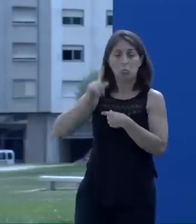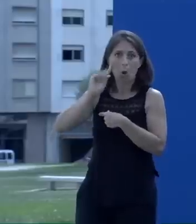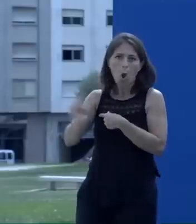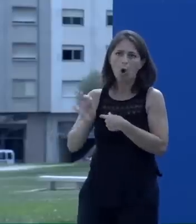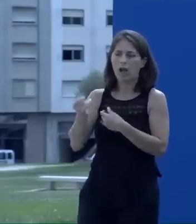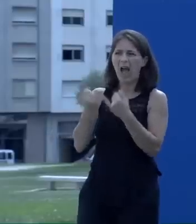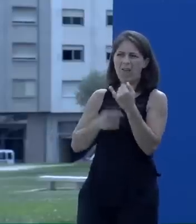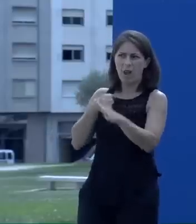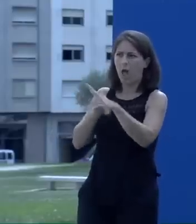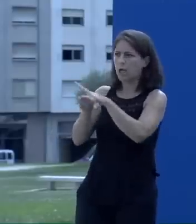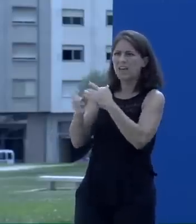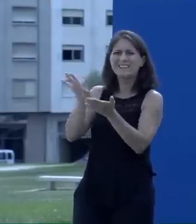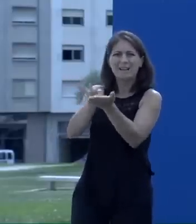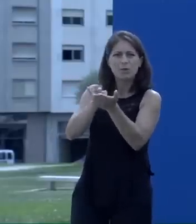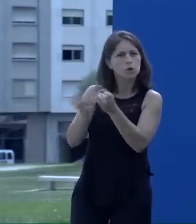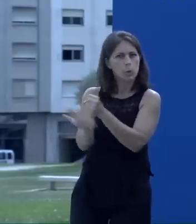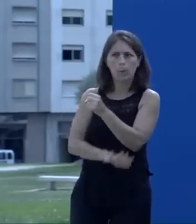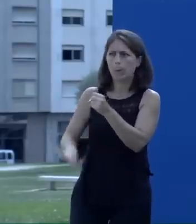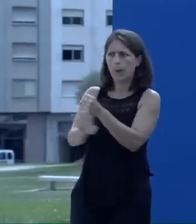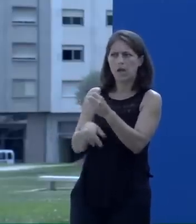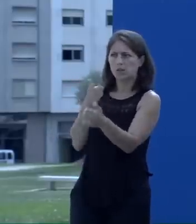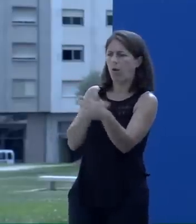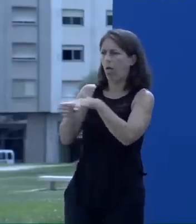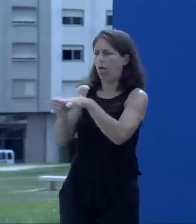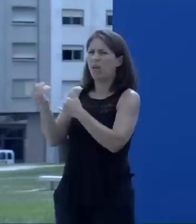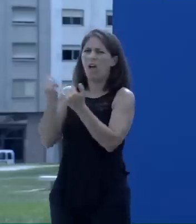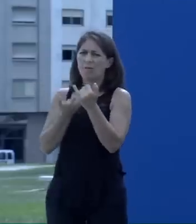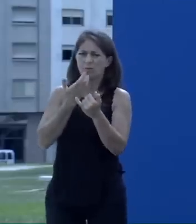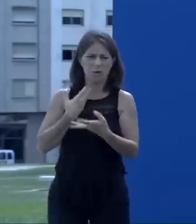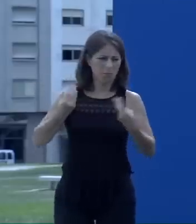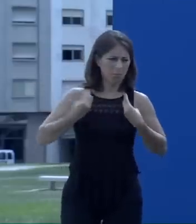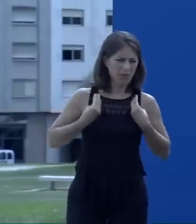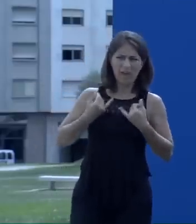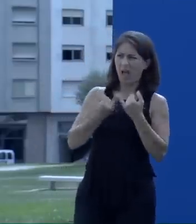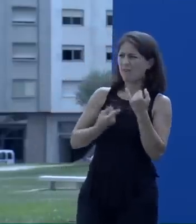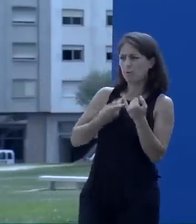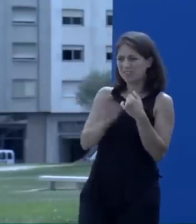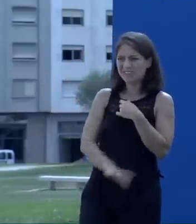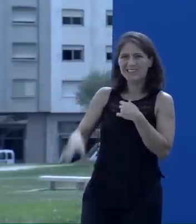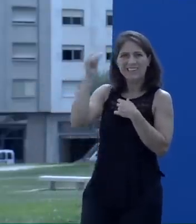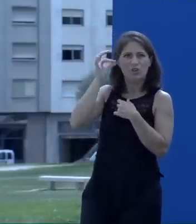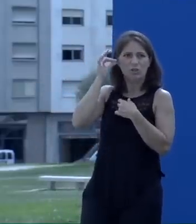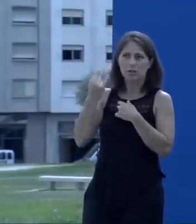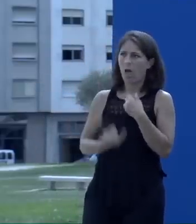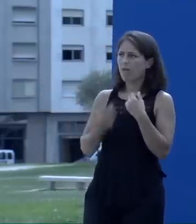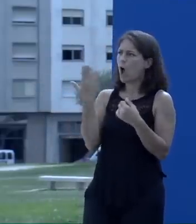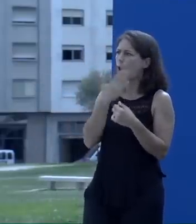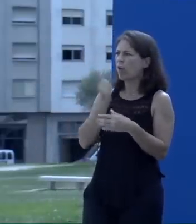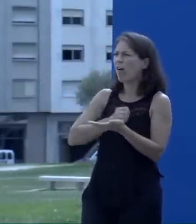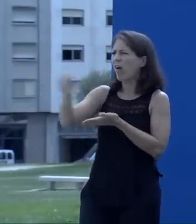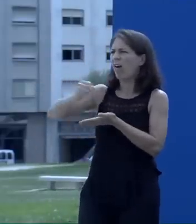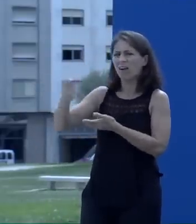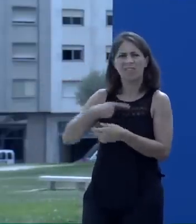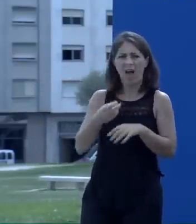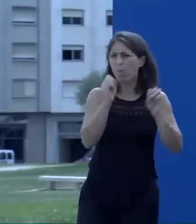ter acceso a todos os servicios esenciais, para que ninguén teña que marchar do lugar onde vive para poder levar os seus nenos ou as nenas ás escolas, para que a